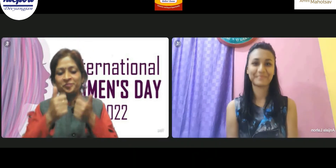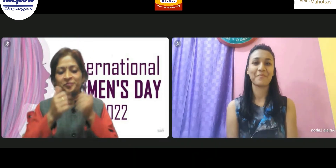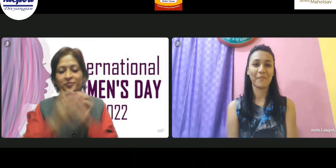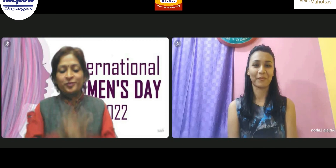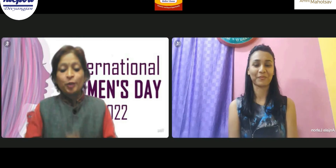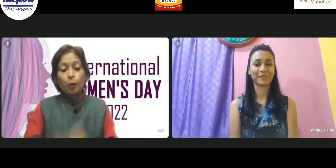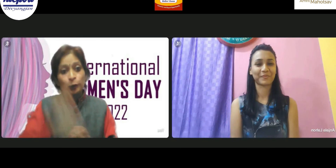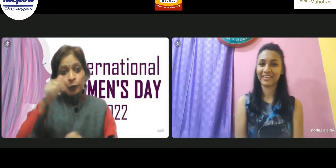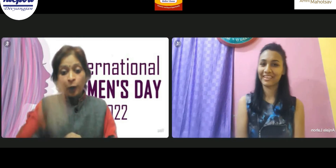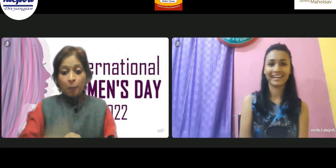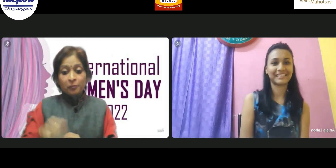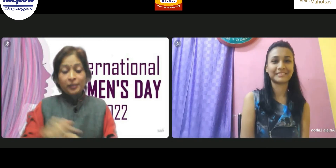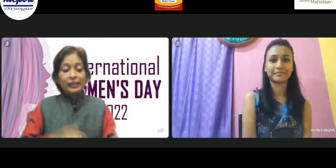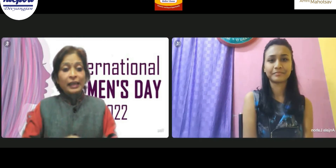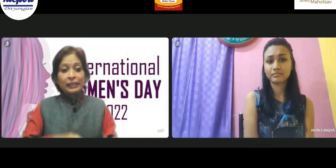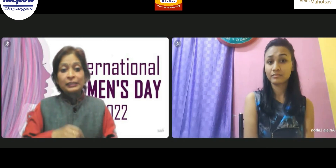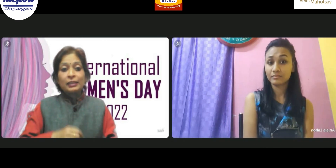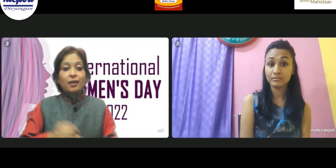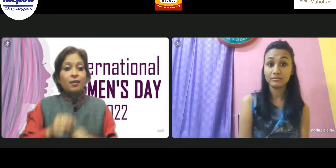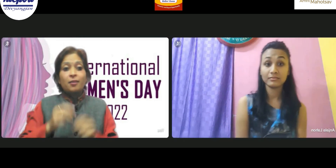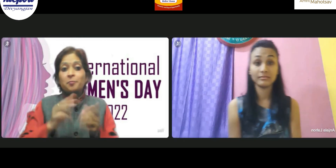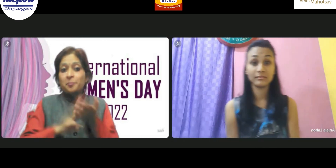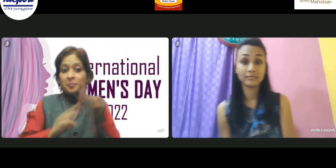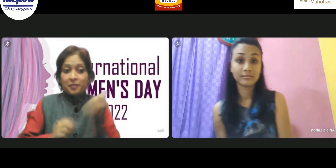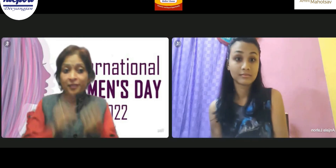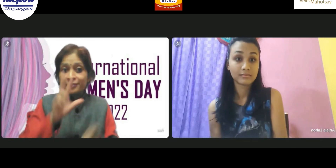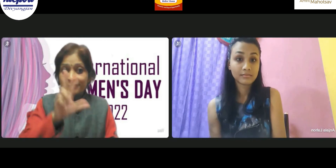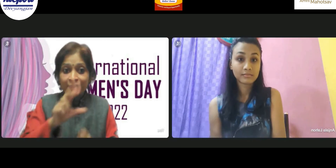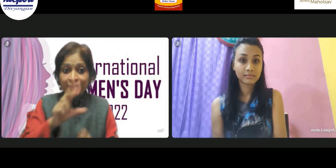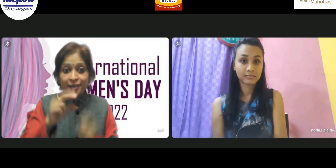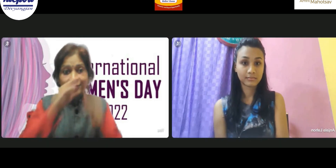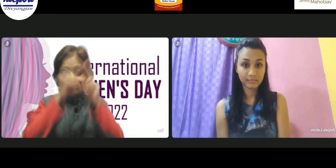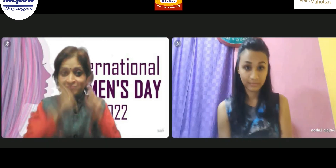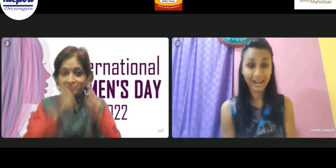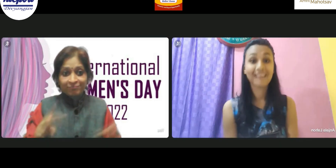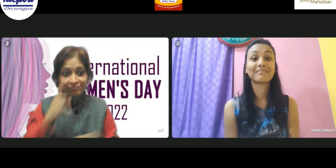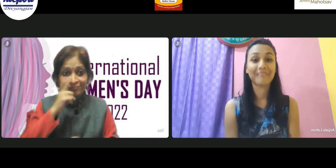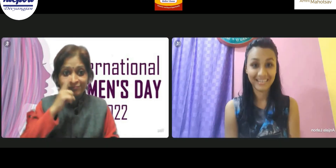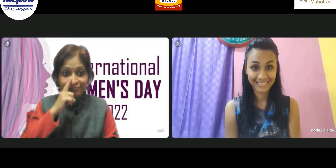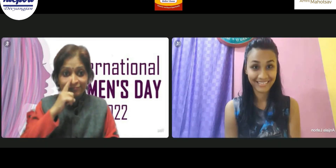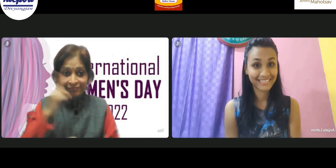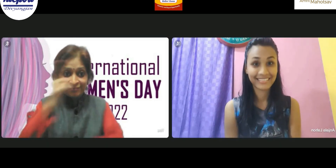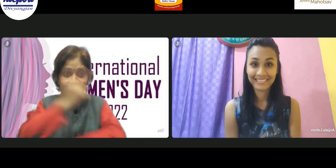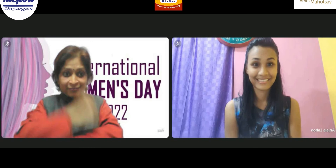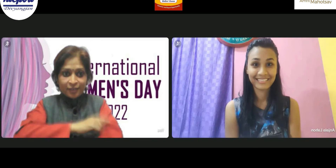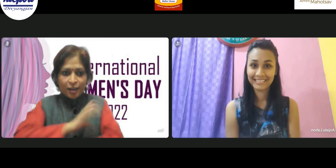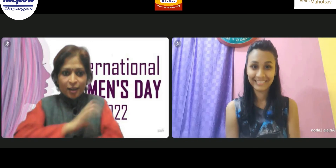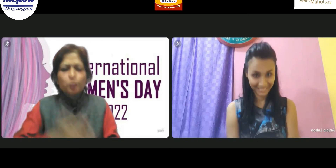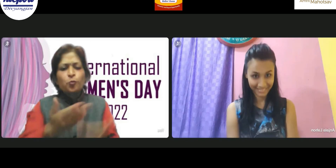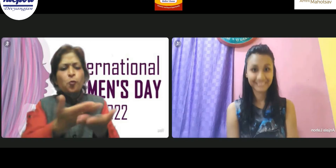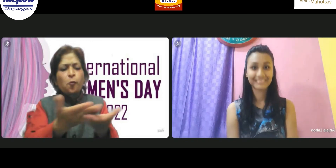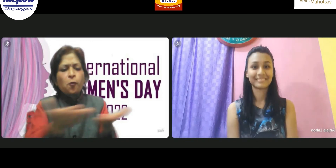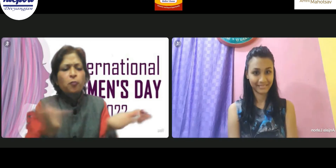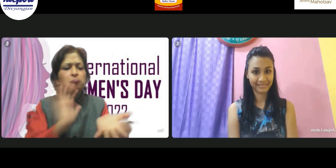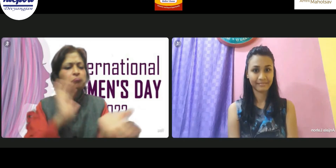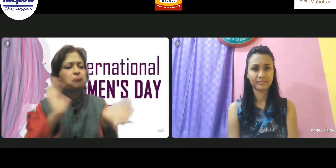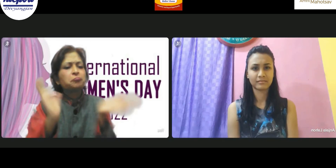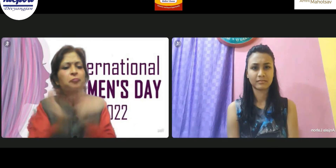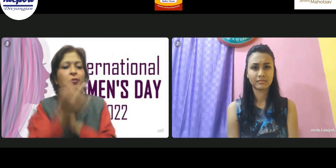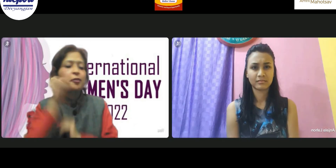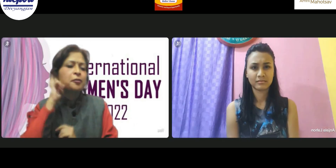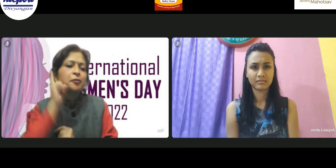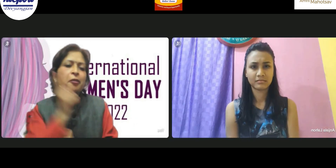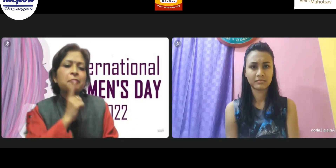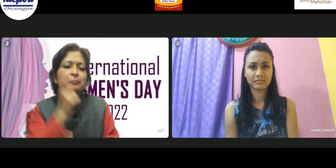रिस्पेक्ट देना बहुत जरूरी है। बिल्कुल सही कहा आपने एंजिला। तो अब 8 मार्च है और अंतर्राष्ट्रीय